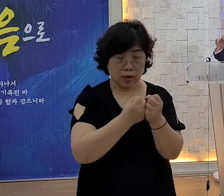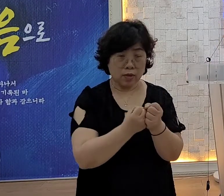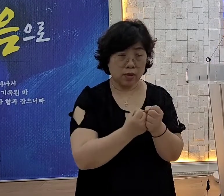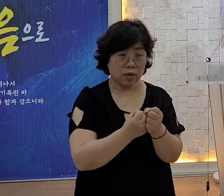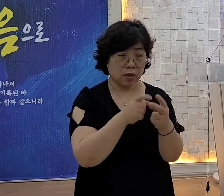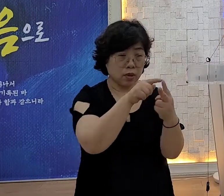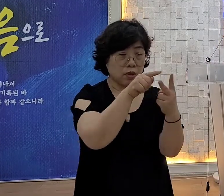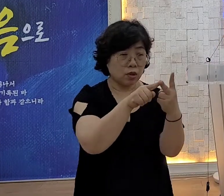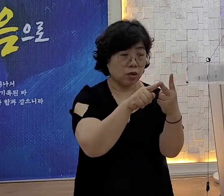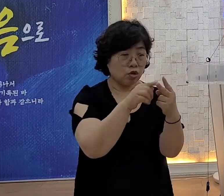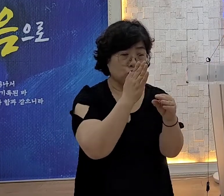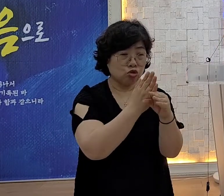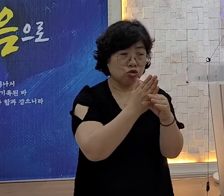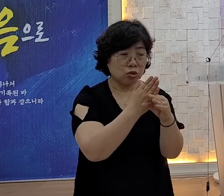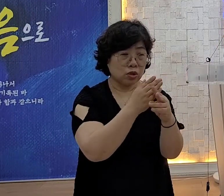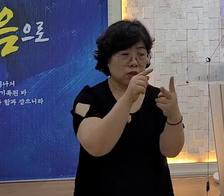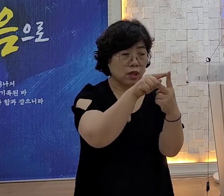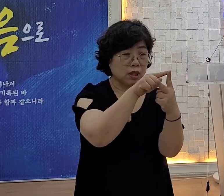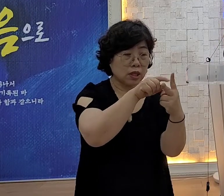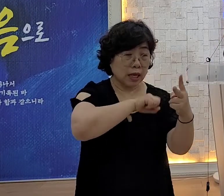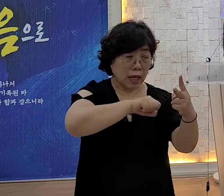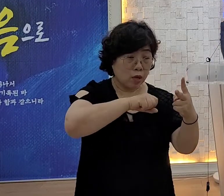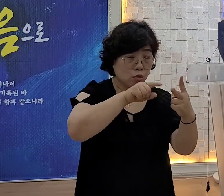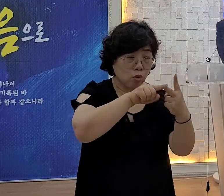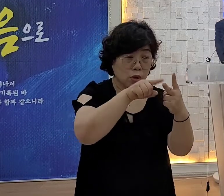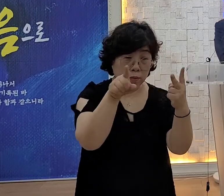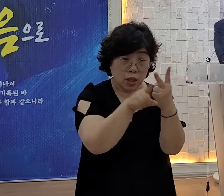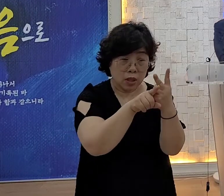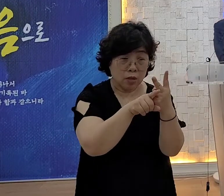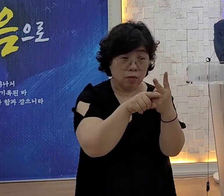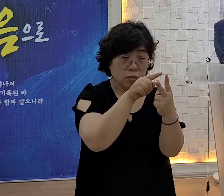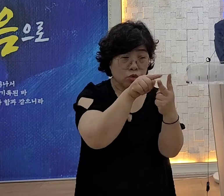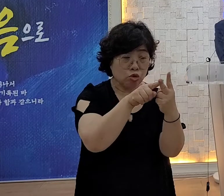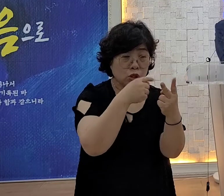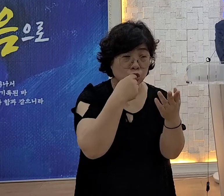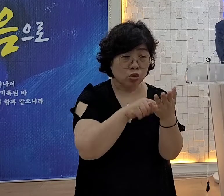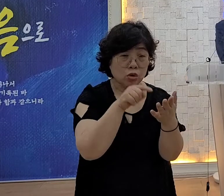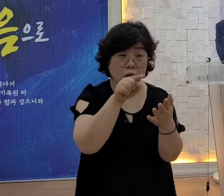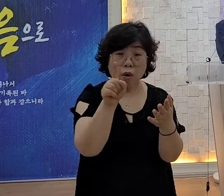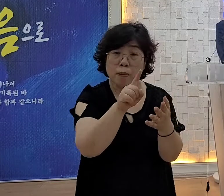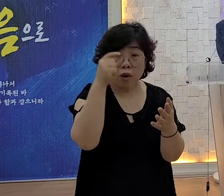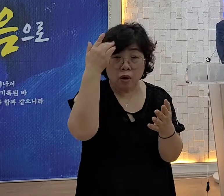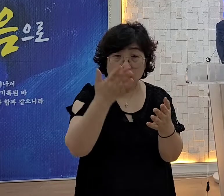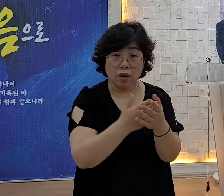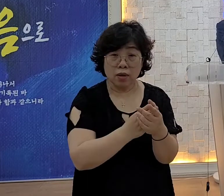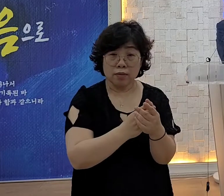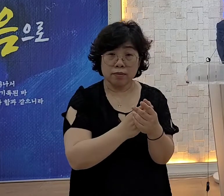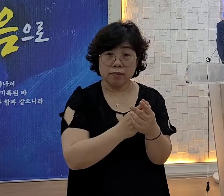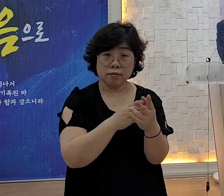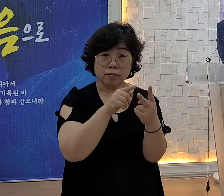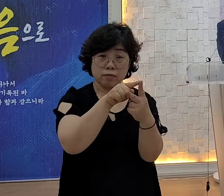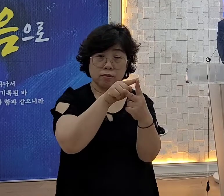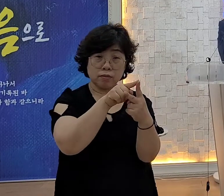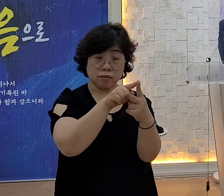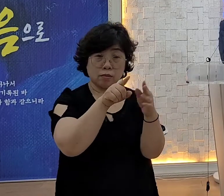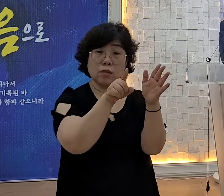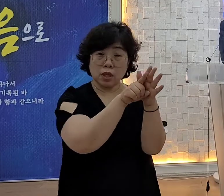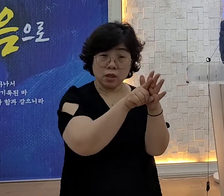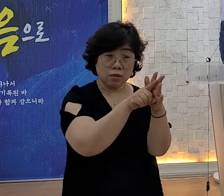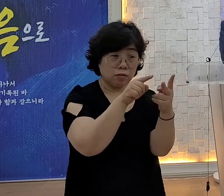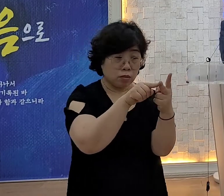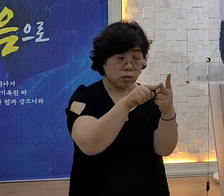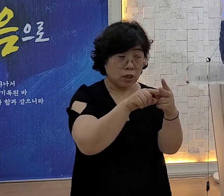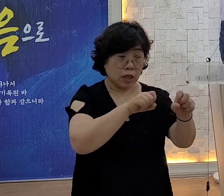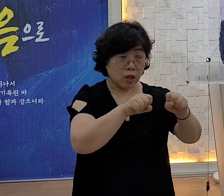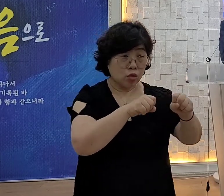여러분 행위가 어렵겠습니까? 믿음이 어렵겠습니까?